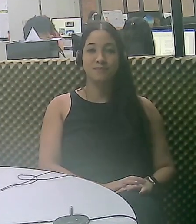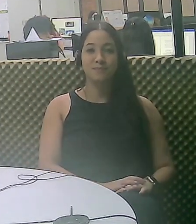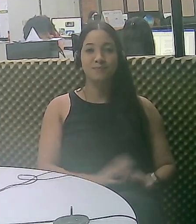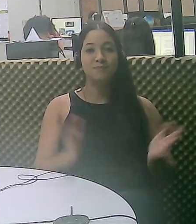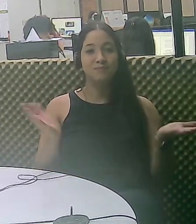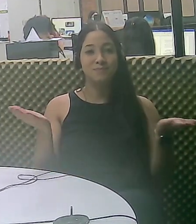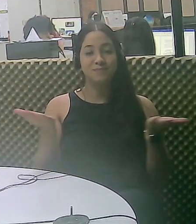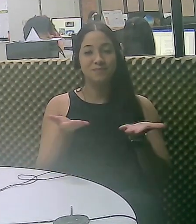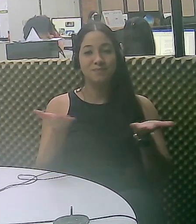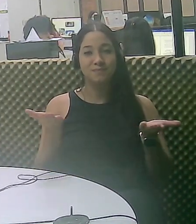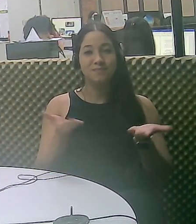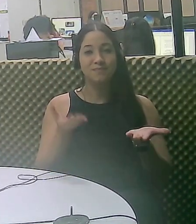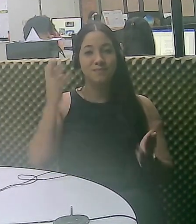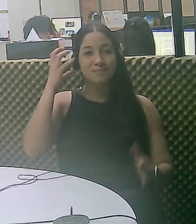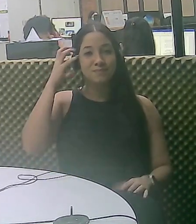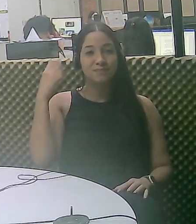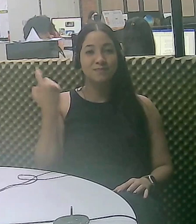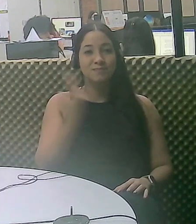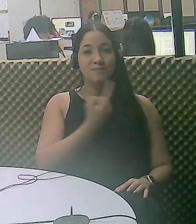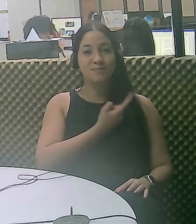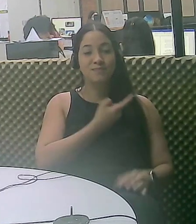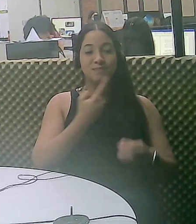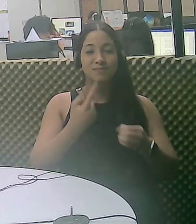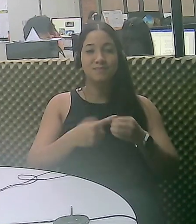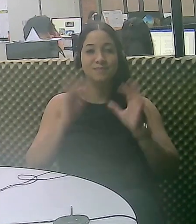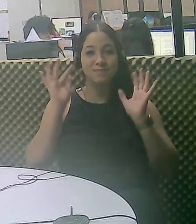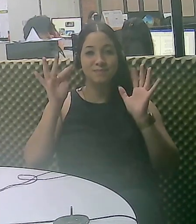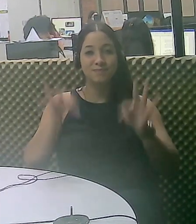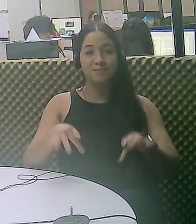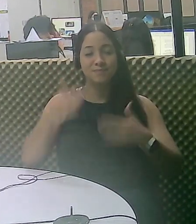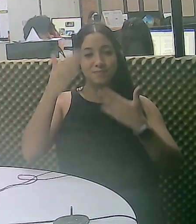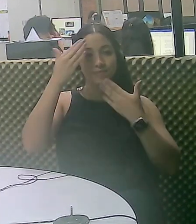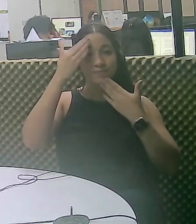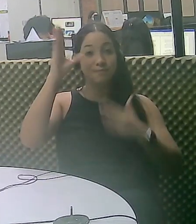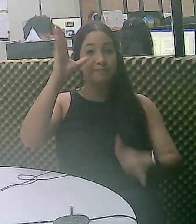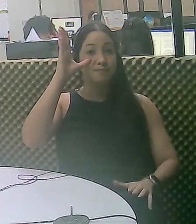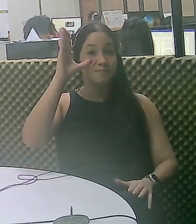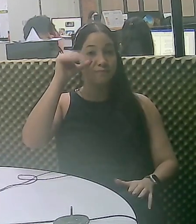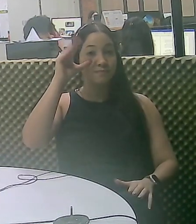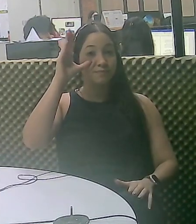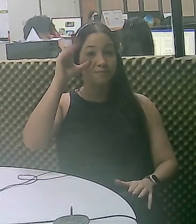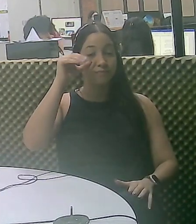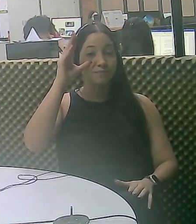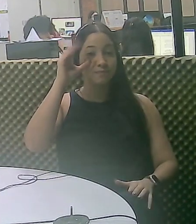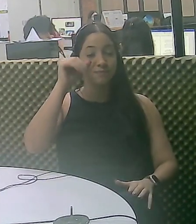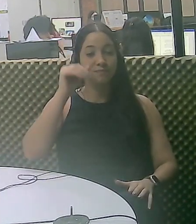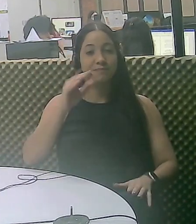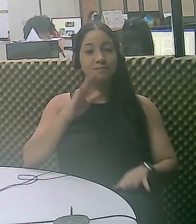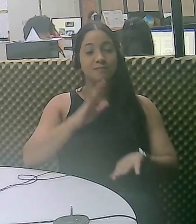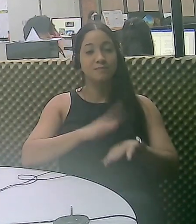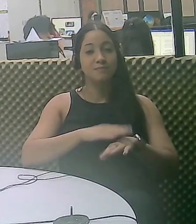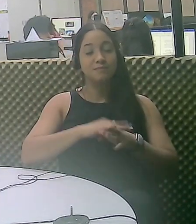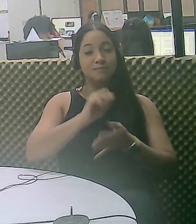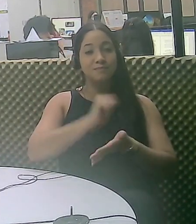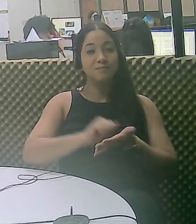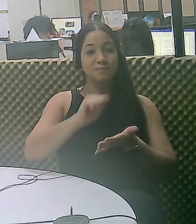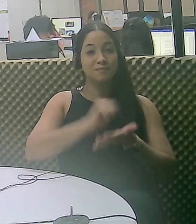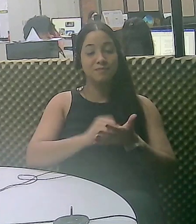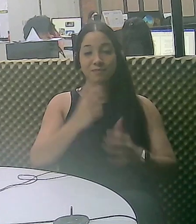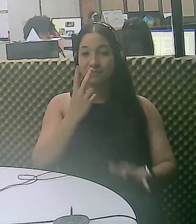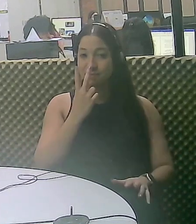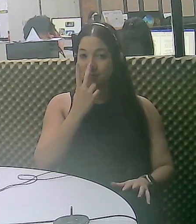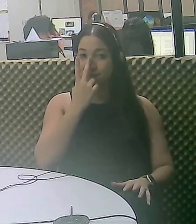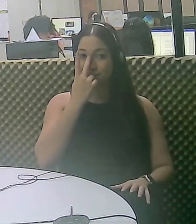notícias. A edição de hoje da Rádio Nossa Cidade fica por aqui. Obrigada pela sua audiência. A edição foi